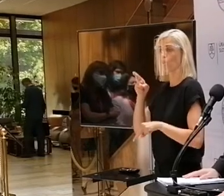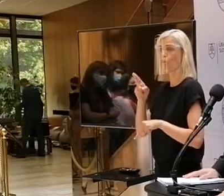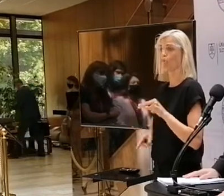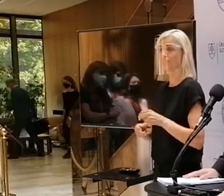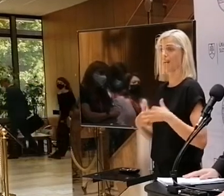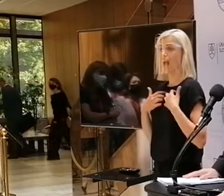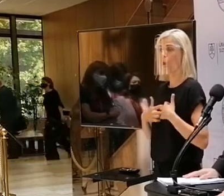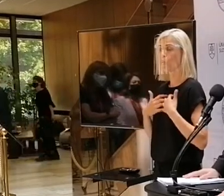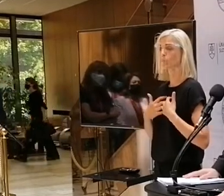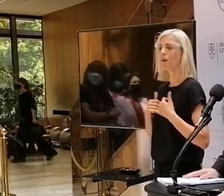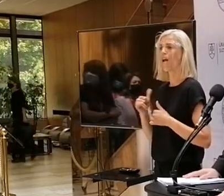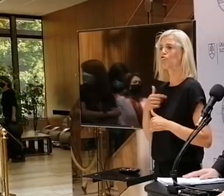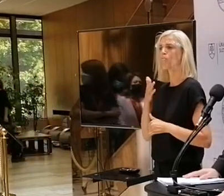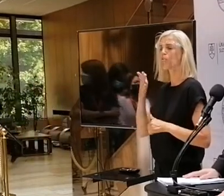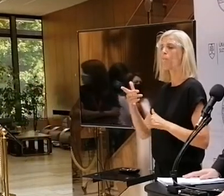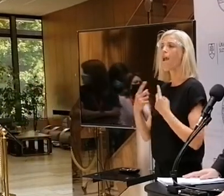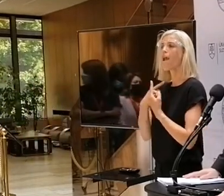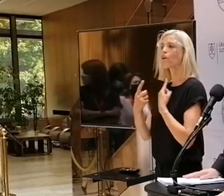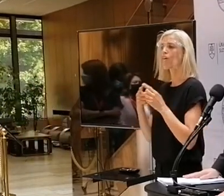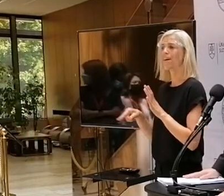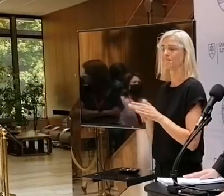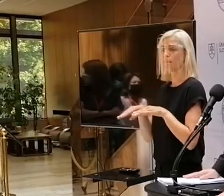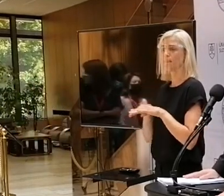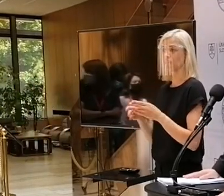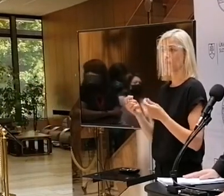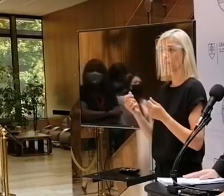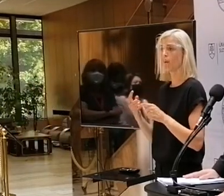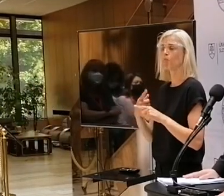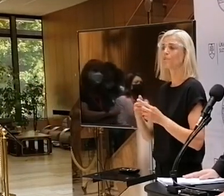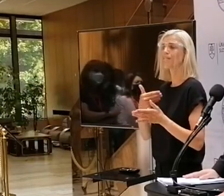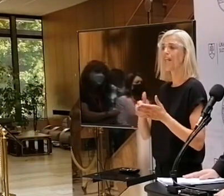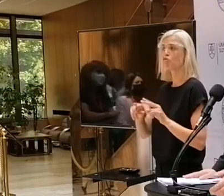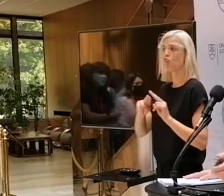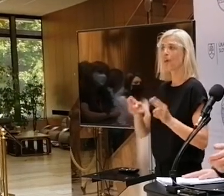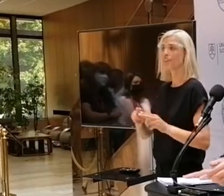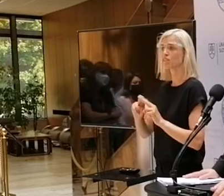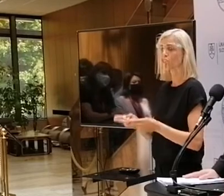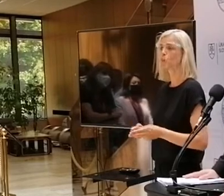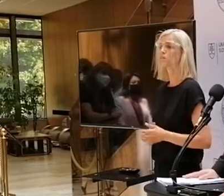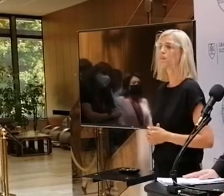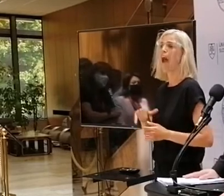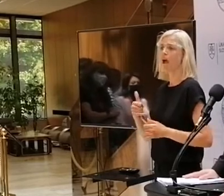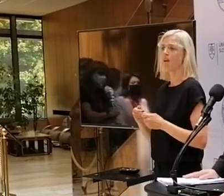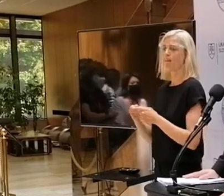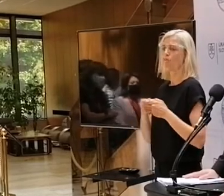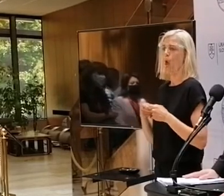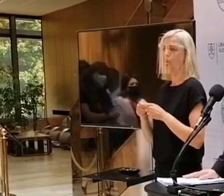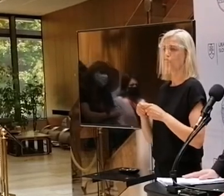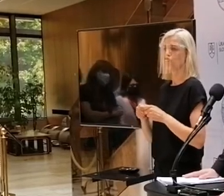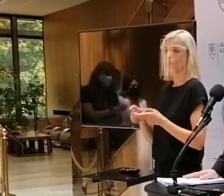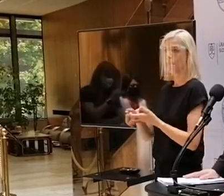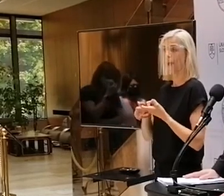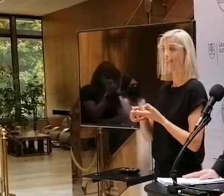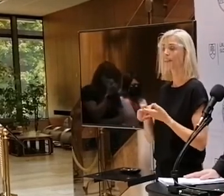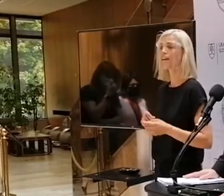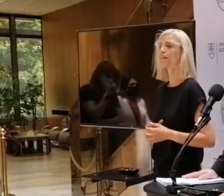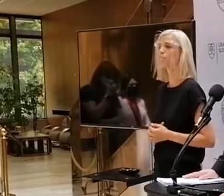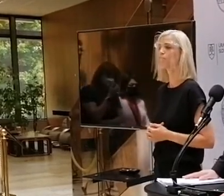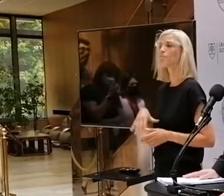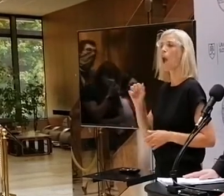augusta ešte budeme rokovať s ministerstvom financií a s ďalšími inštitúciami, aj s koaličnými partnermi, aby